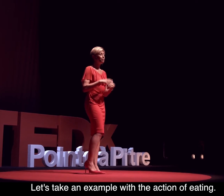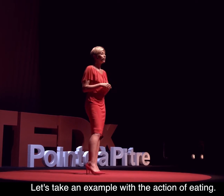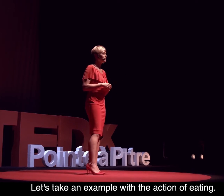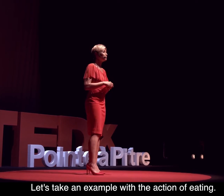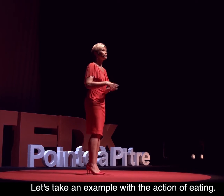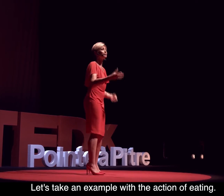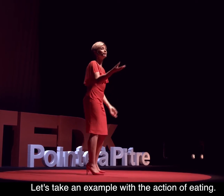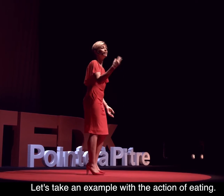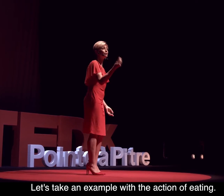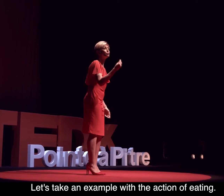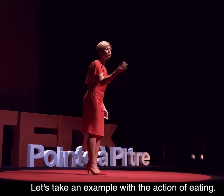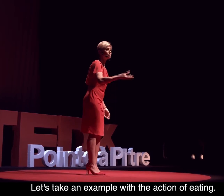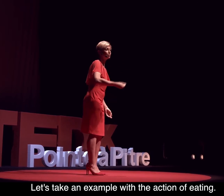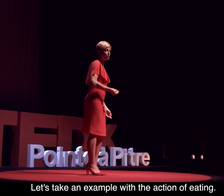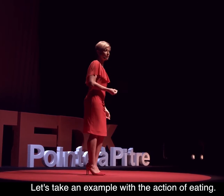Par exemple, l'action de manger.